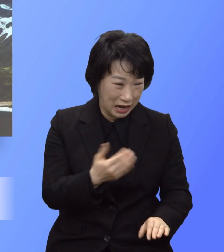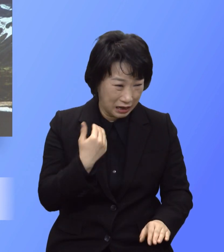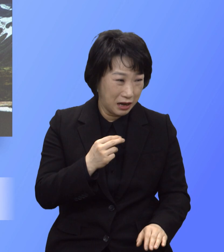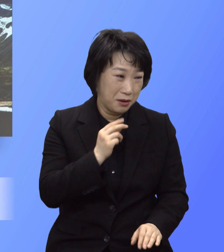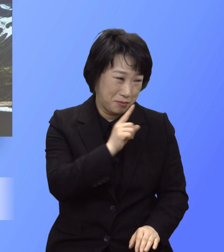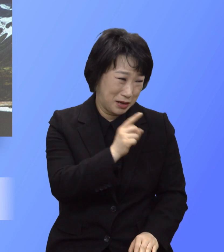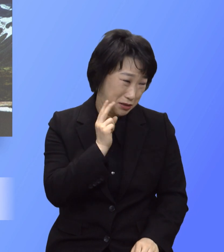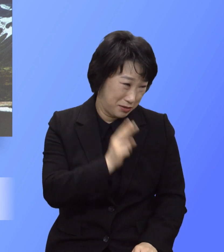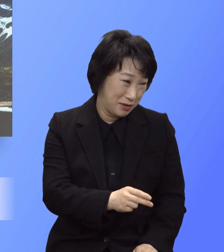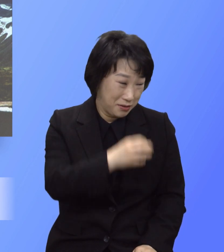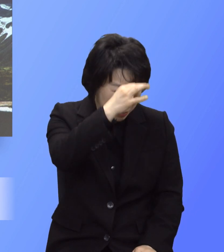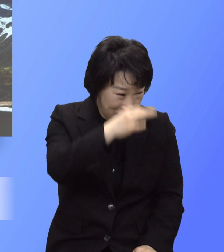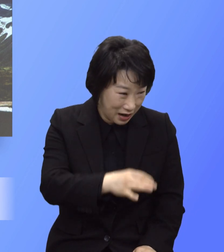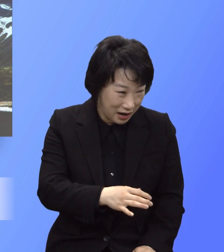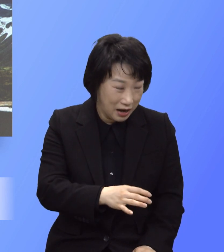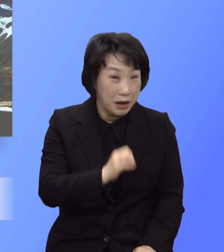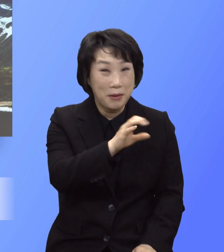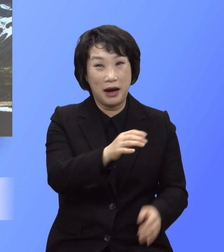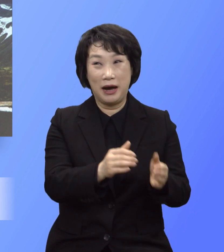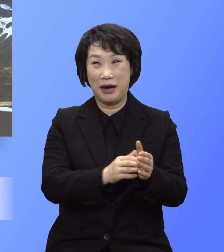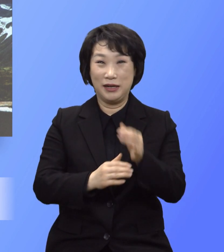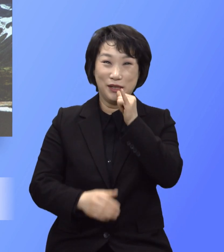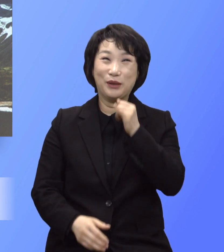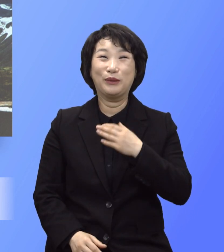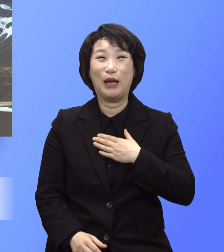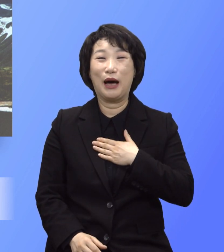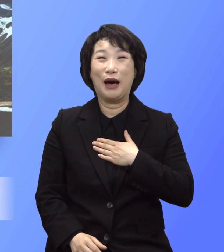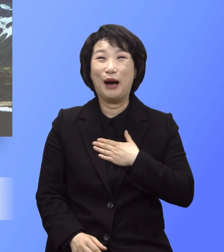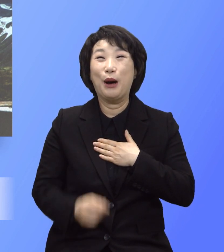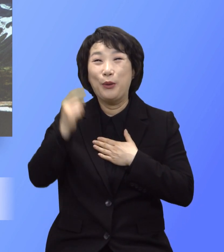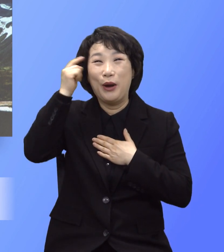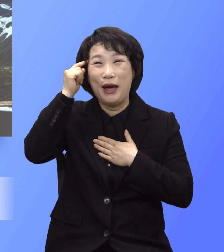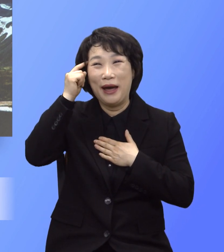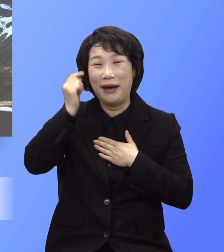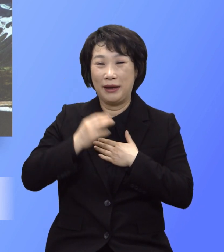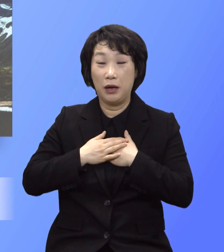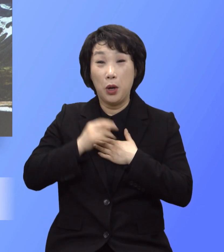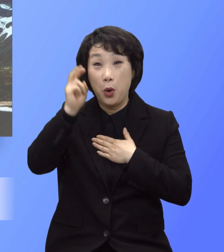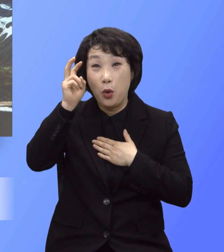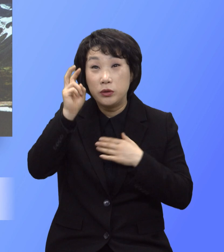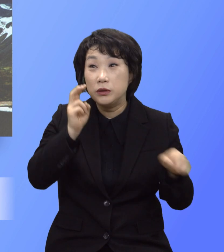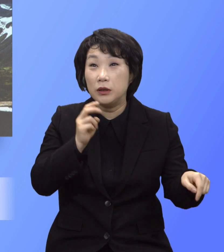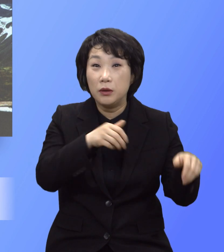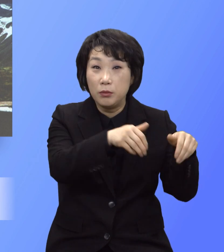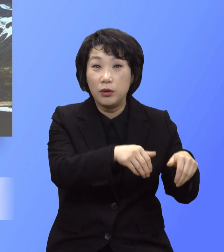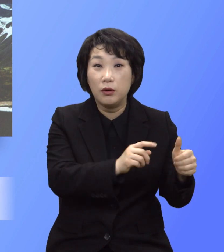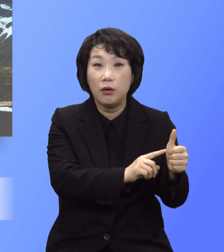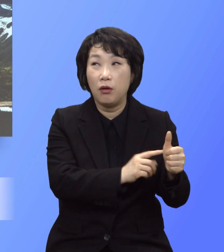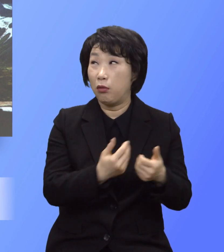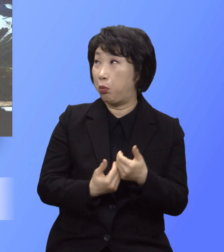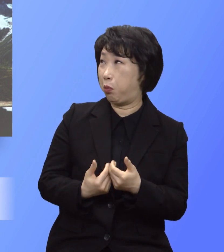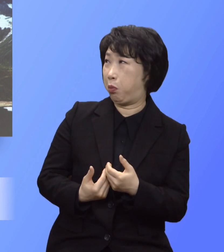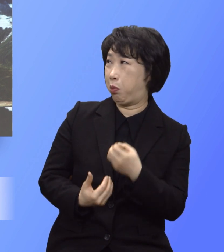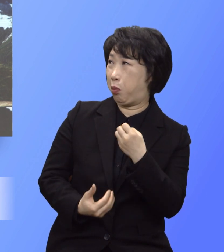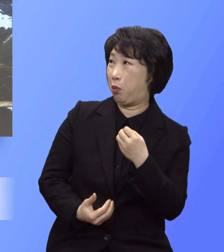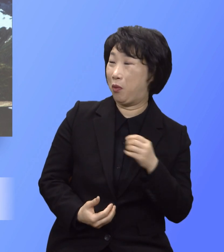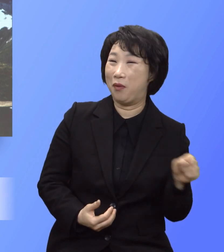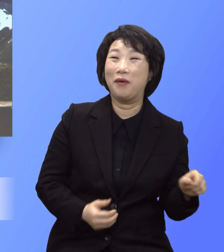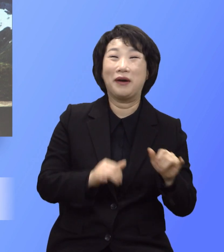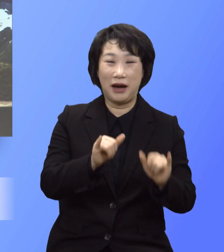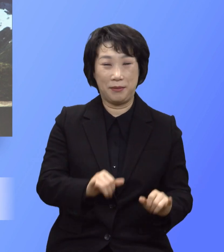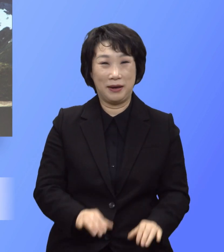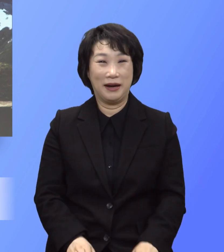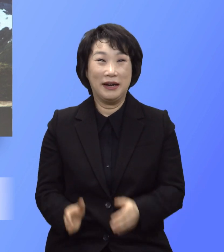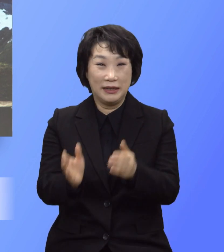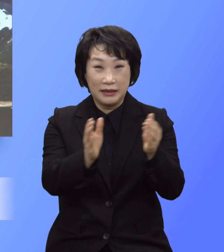그렇게 그래놓고 그렇게 하는 이유가 뭐냐? 혹시 언짢을까 봐. 그런데